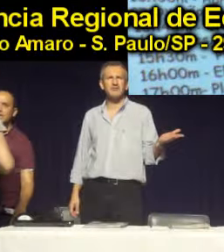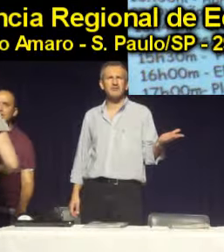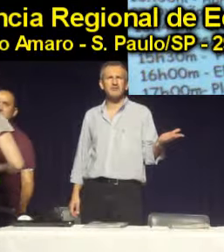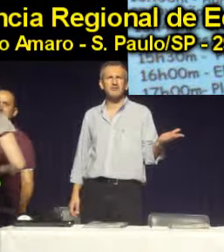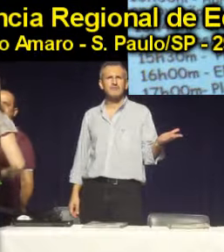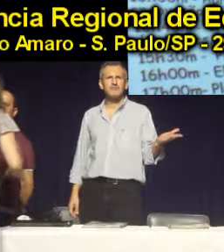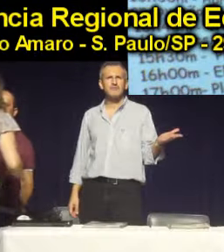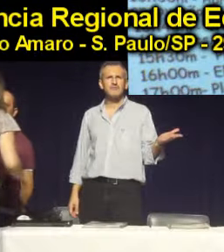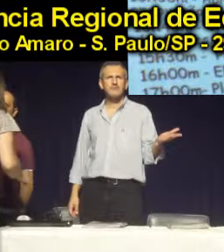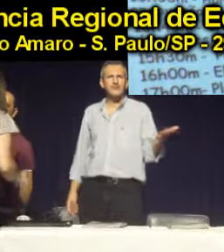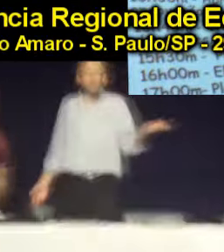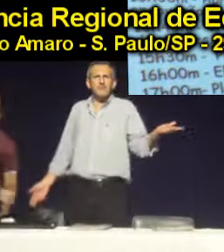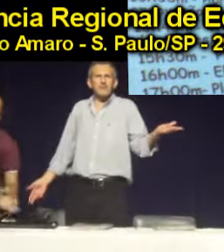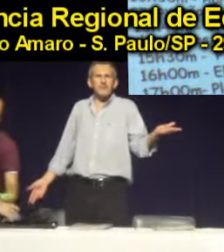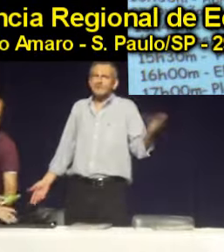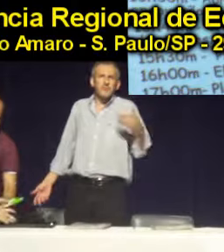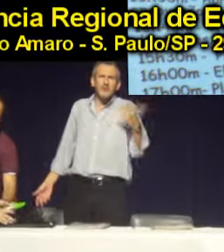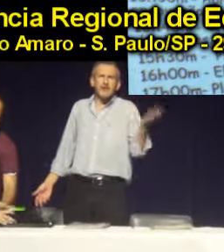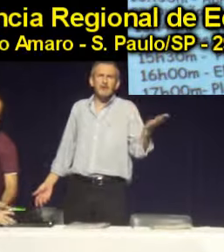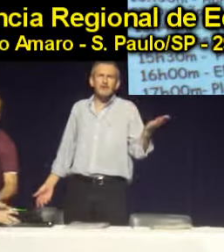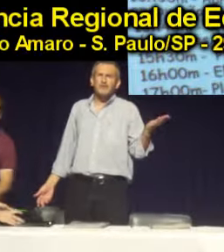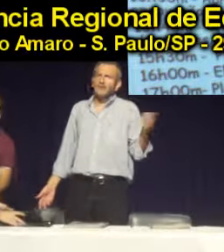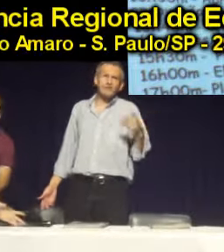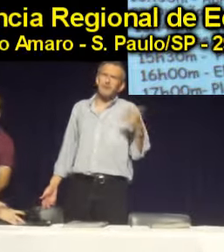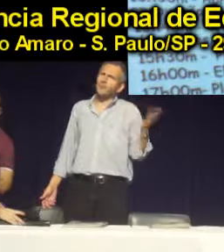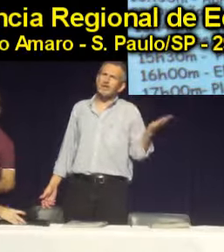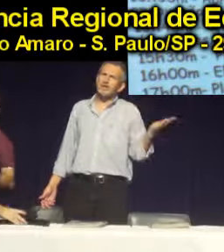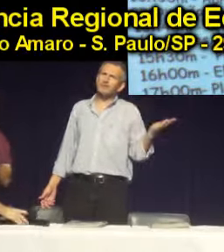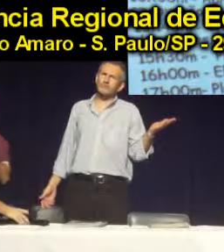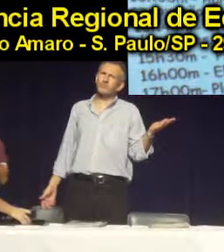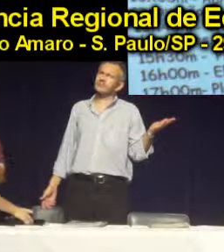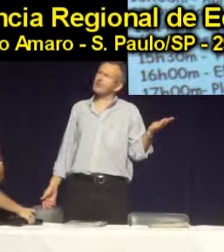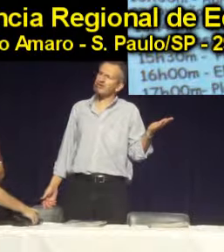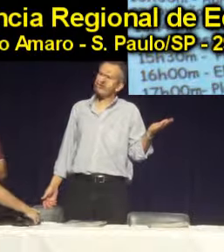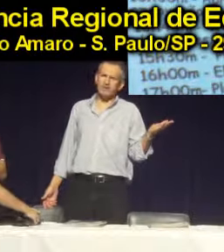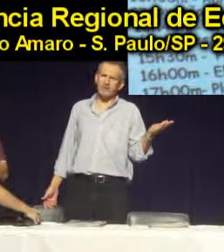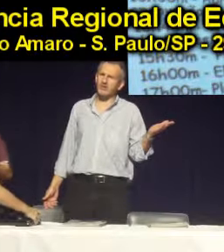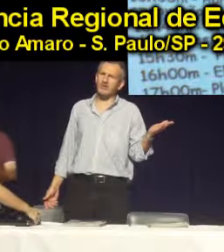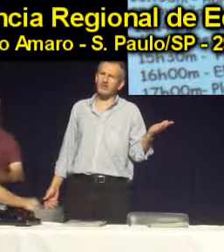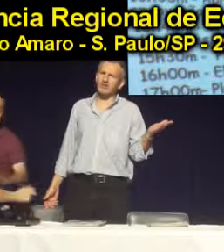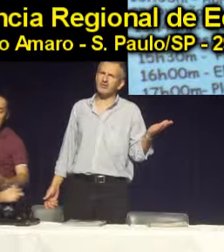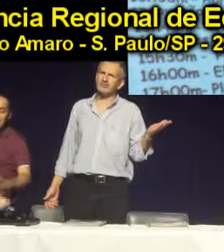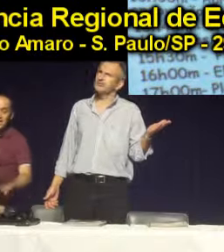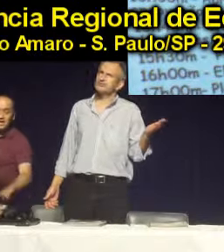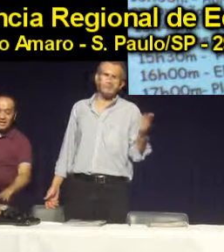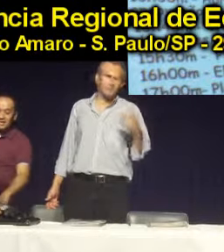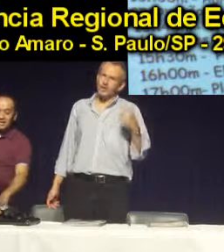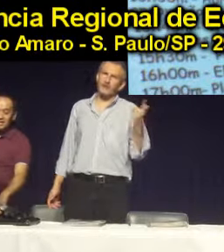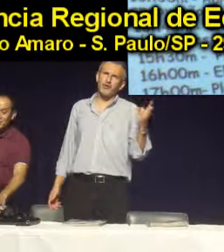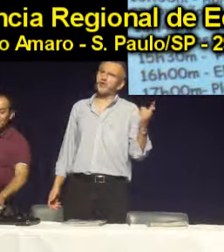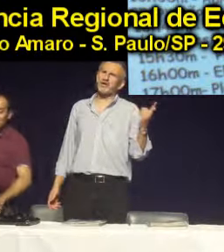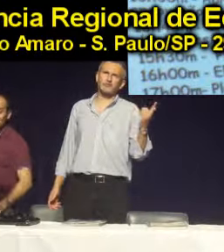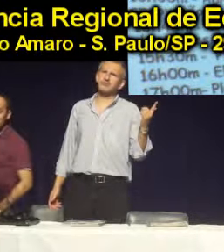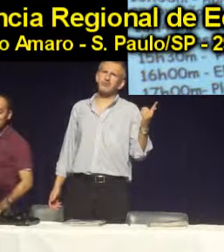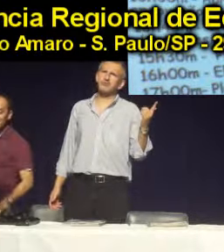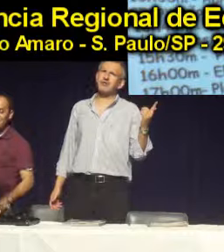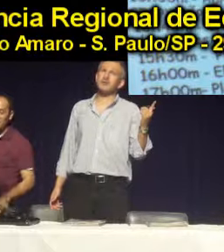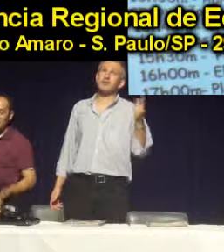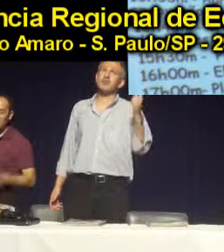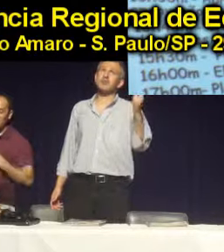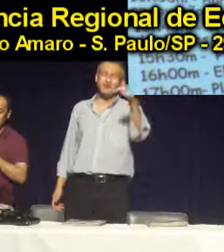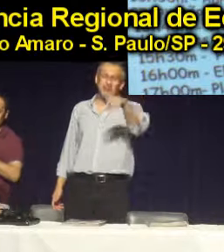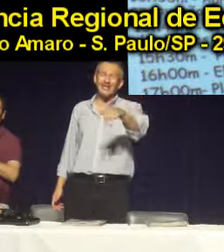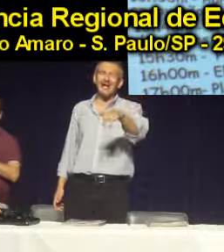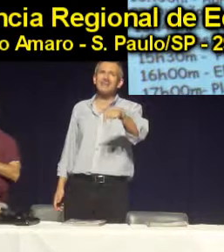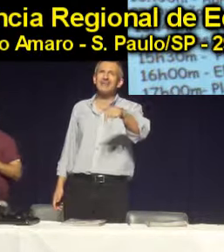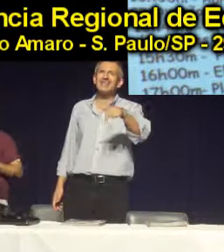por exemplo, teve aí tinha 4 alunos, eles deram a vaga para 2 professores? Eu vou publicar documento. Com quem? O documento